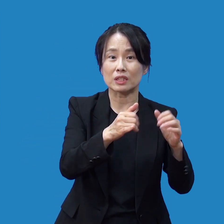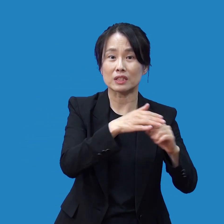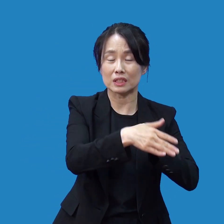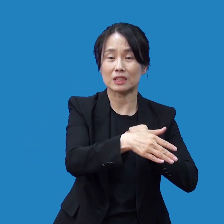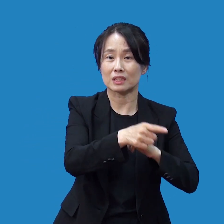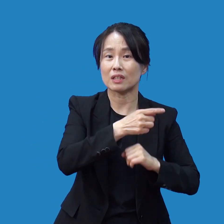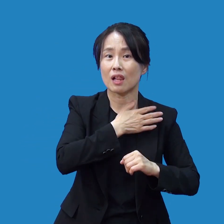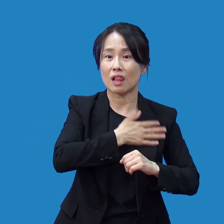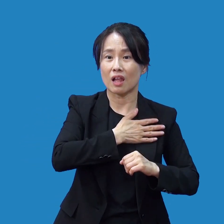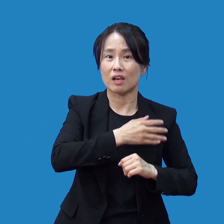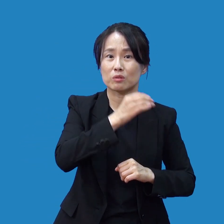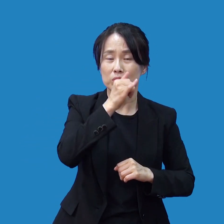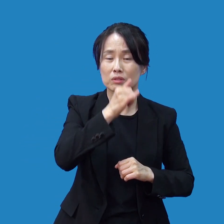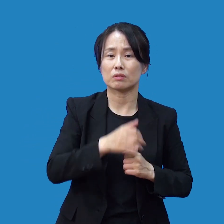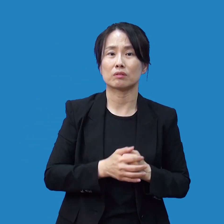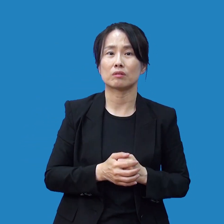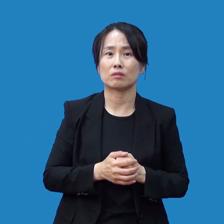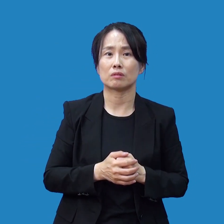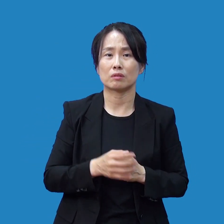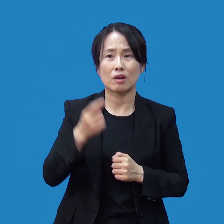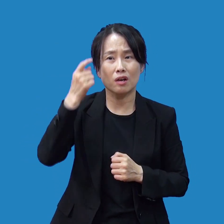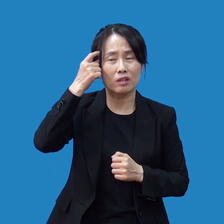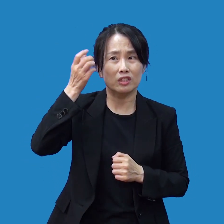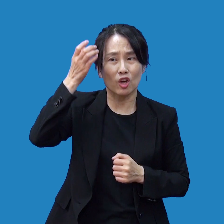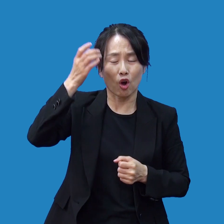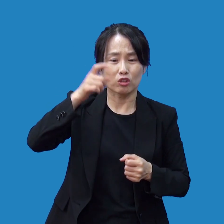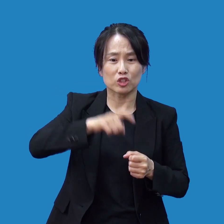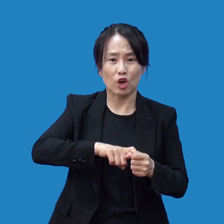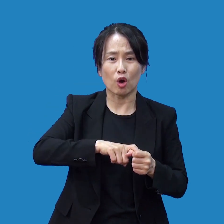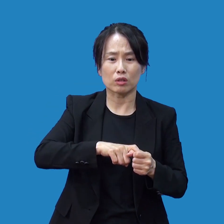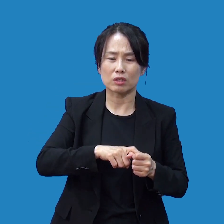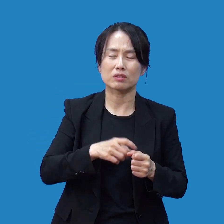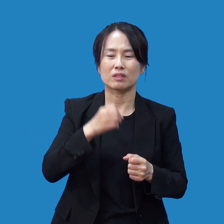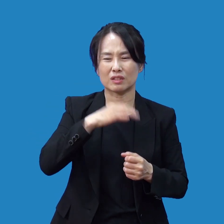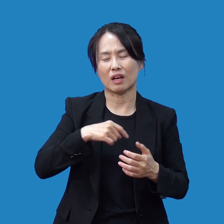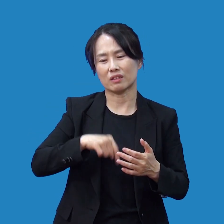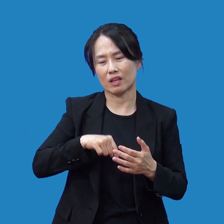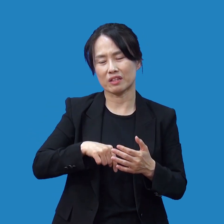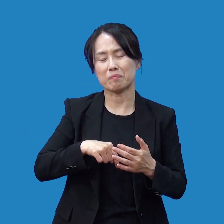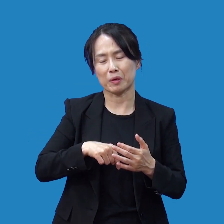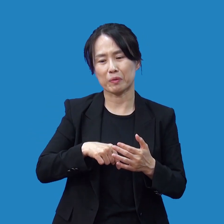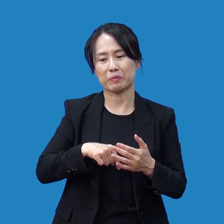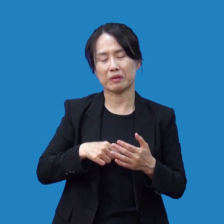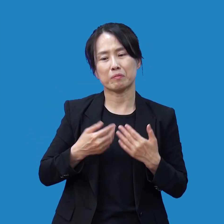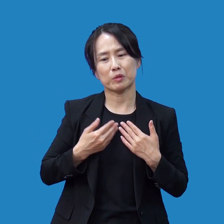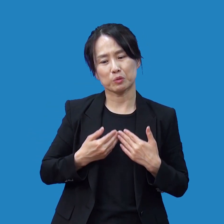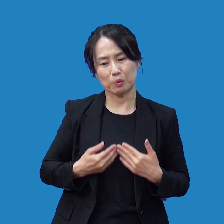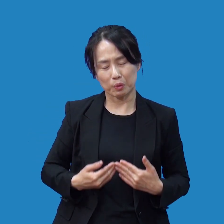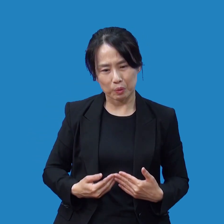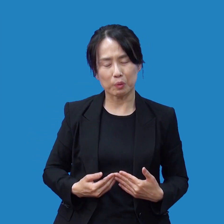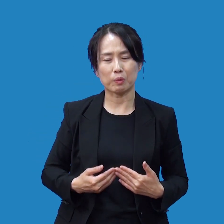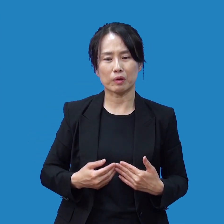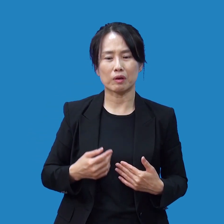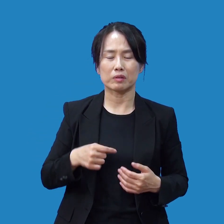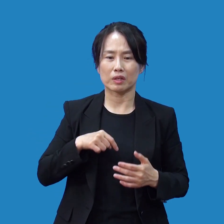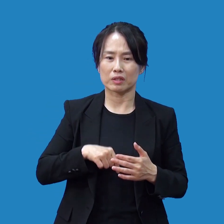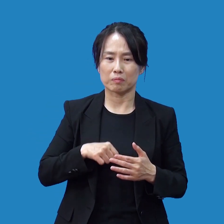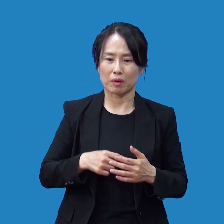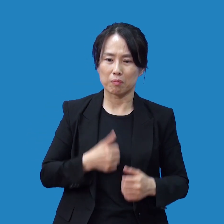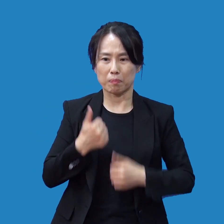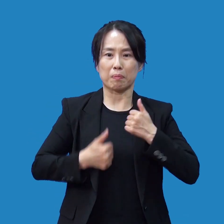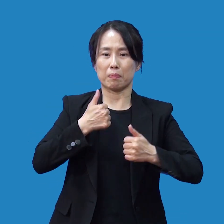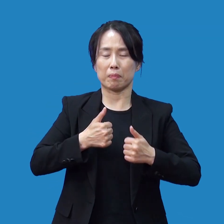사람들이 그러죠. 그리고 영적이라 그러면 그냥 우리의 내면 세계를 좀 더 잘 가꾼다, 이런